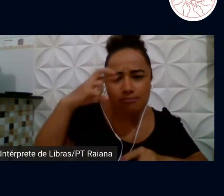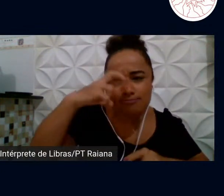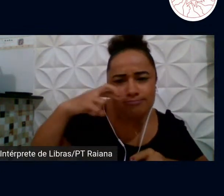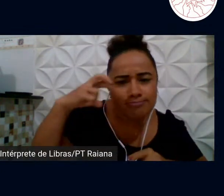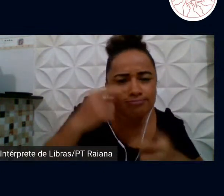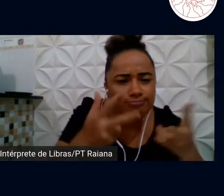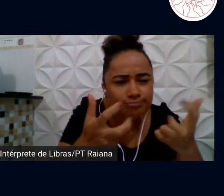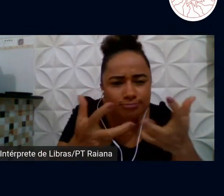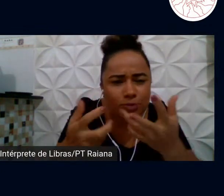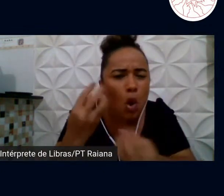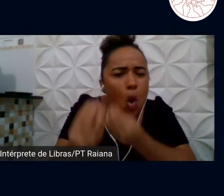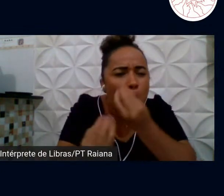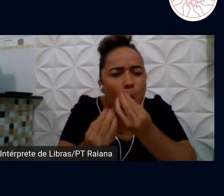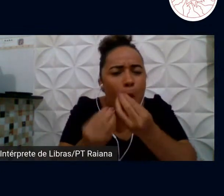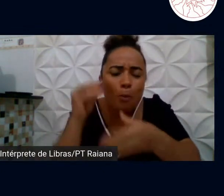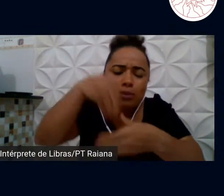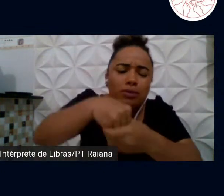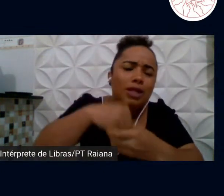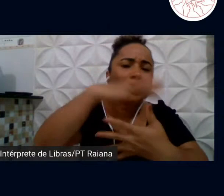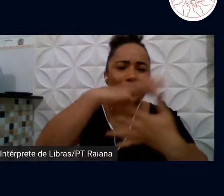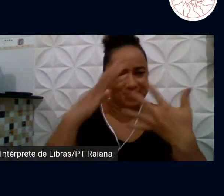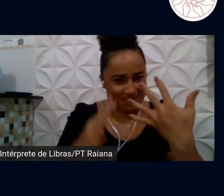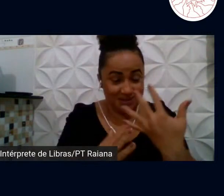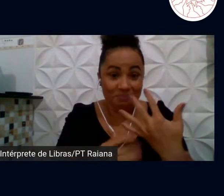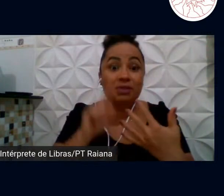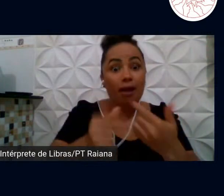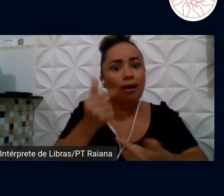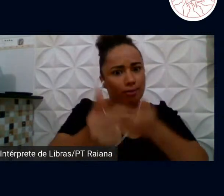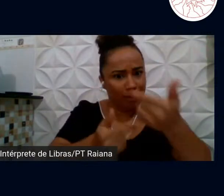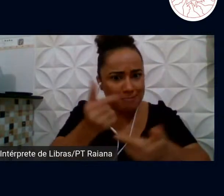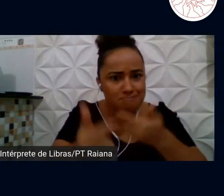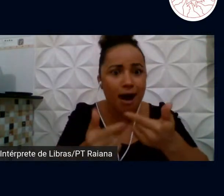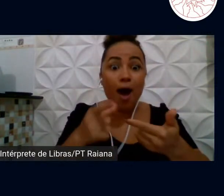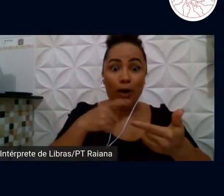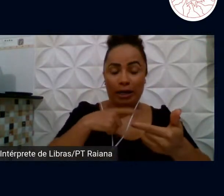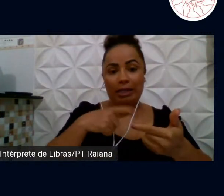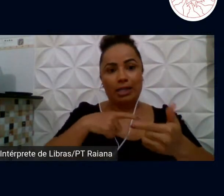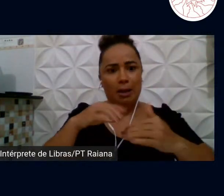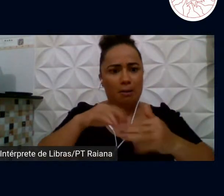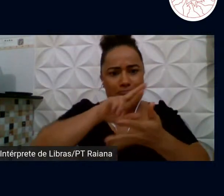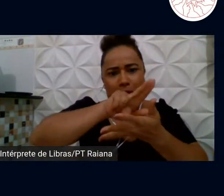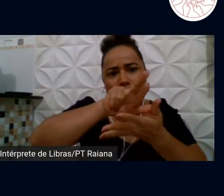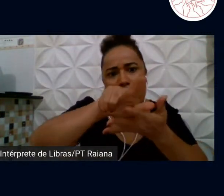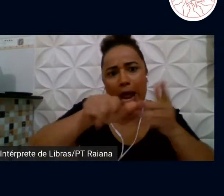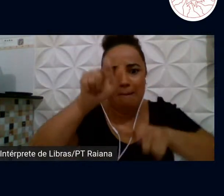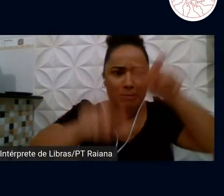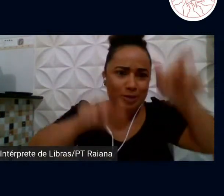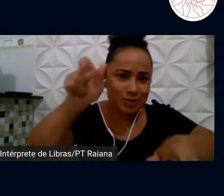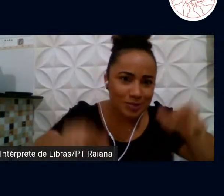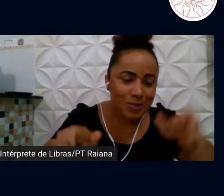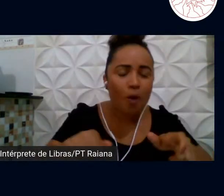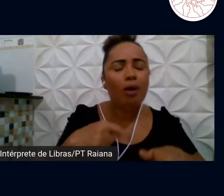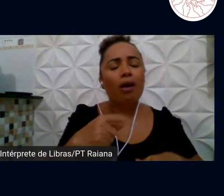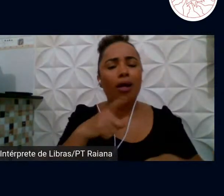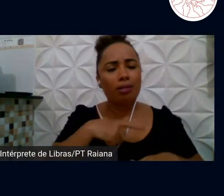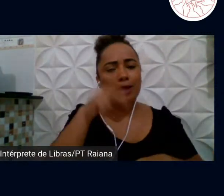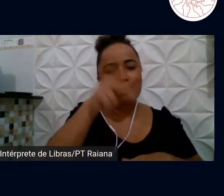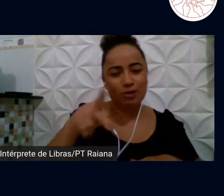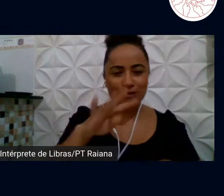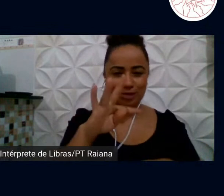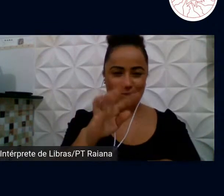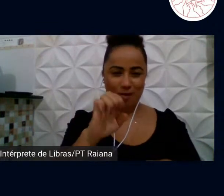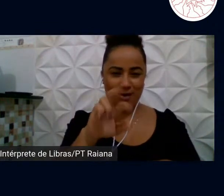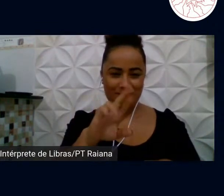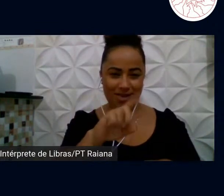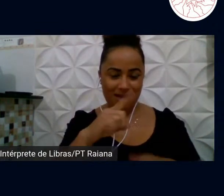papel da Libras nessa base. Então, é um trabalho que foi composto assim com várias mãos, né? Nós temos a a professora Teresa, que